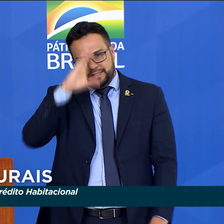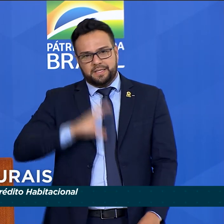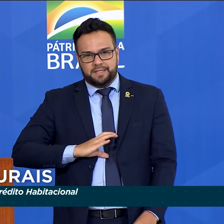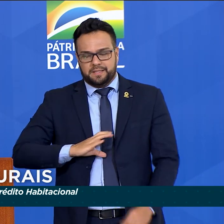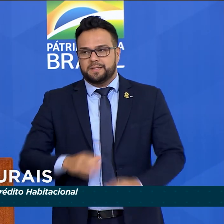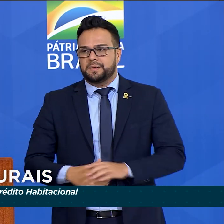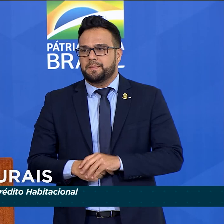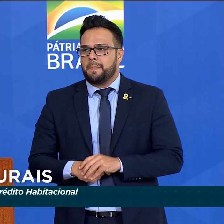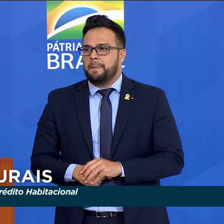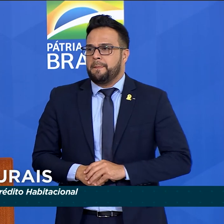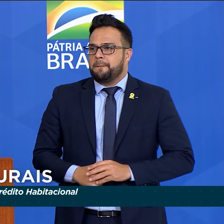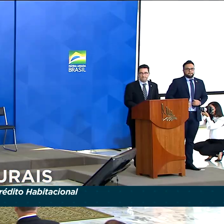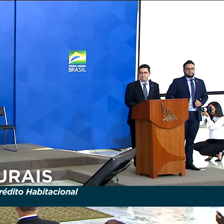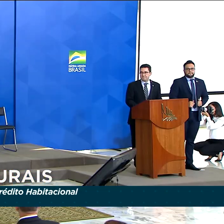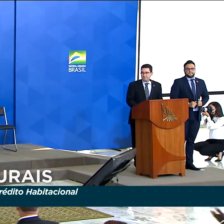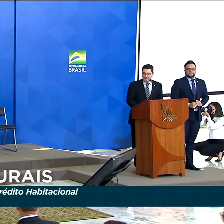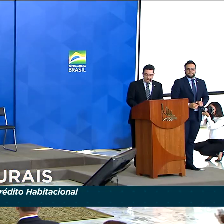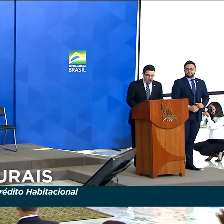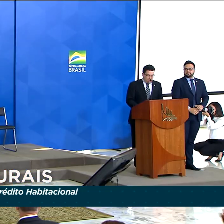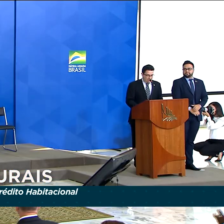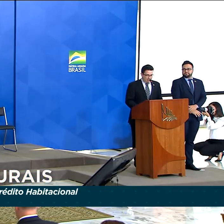inicia.